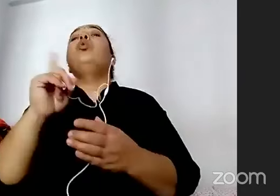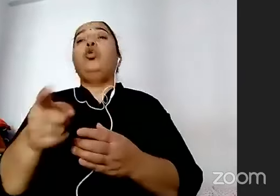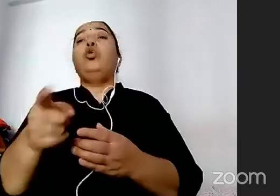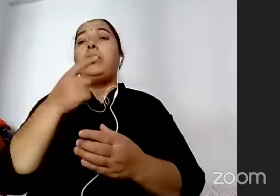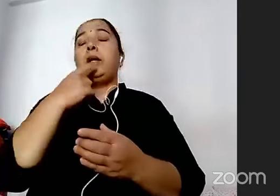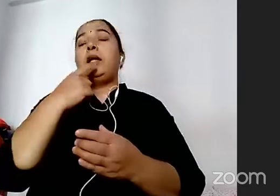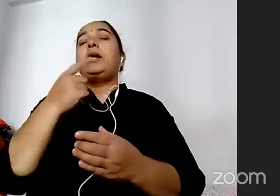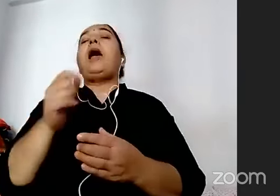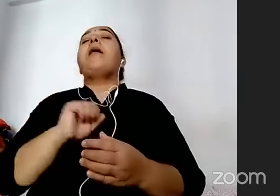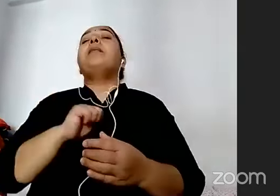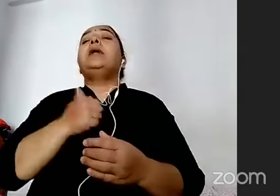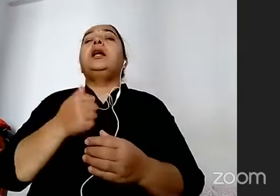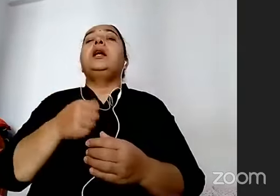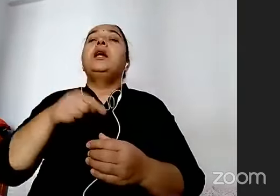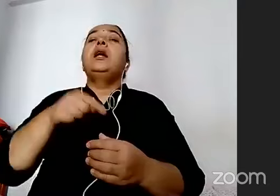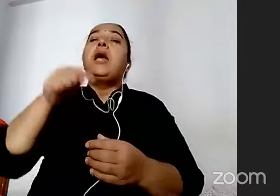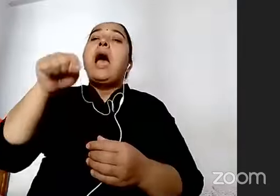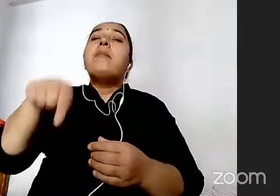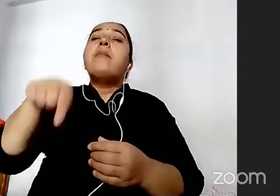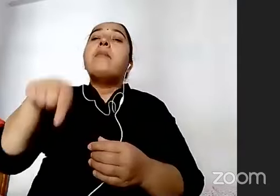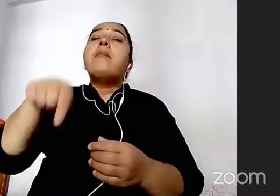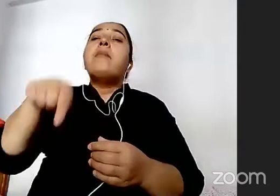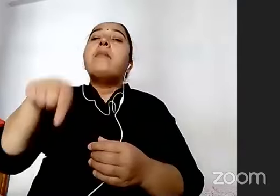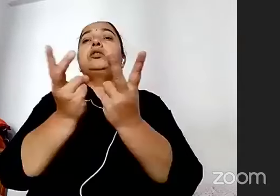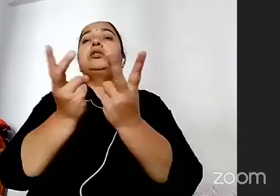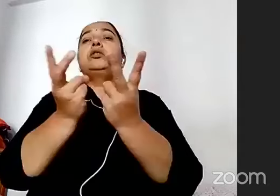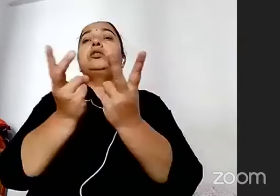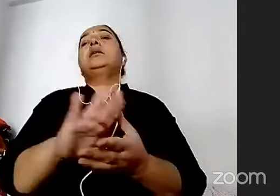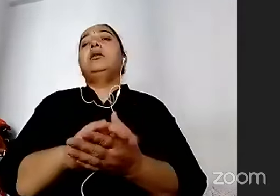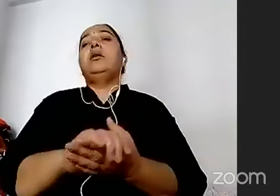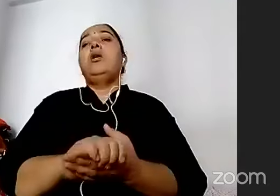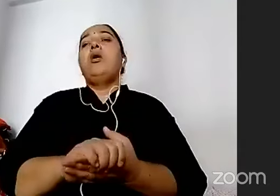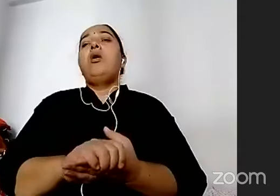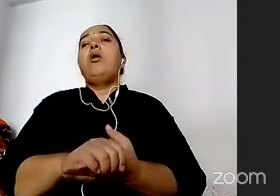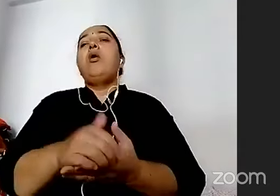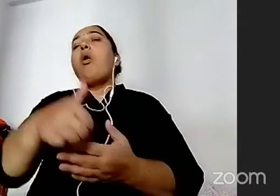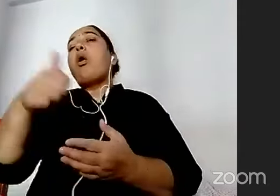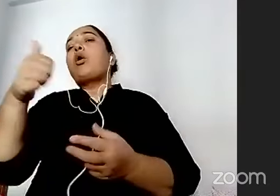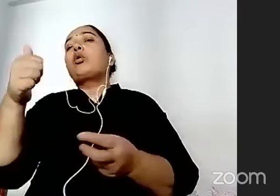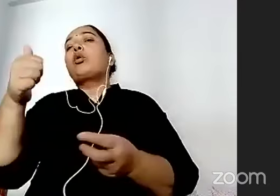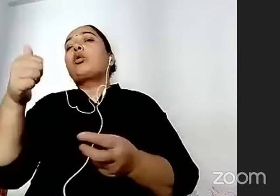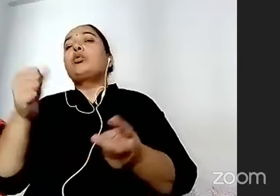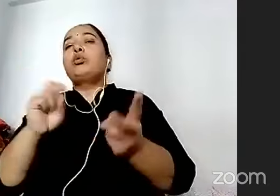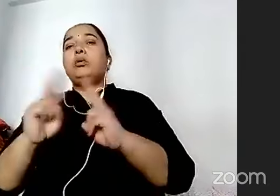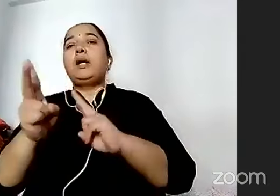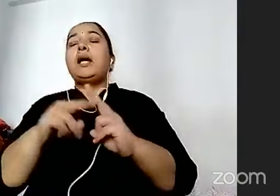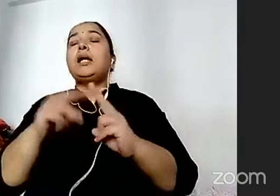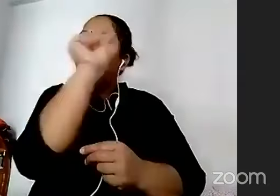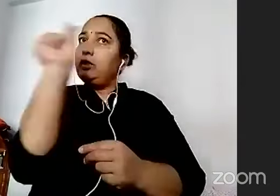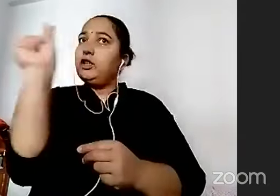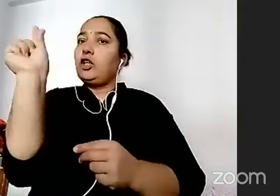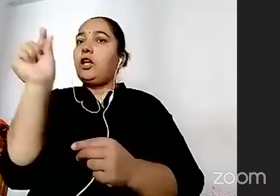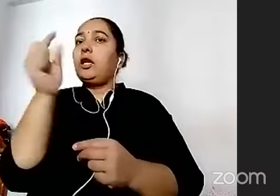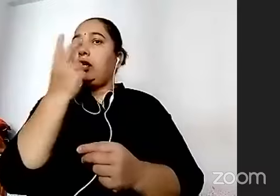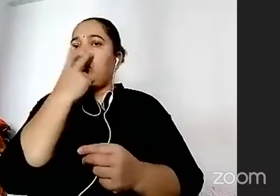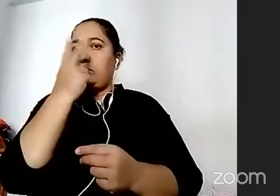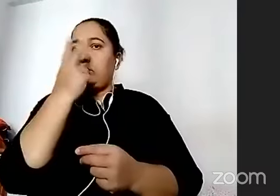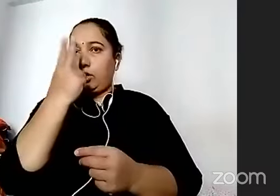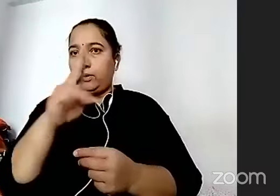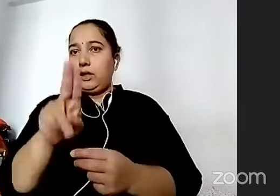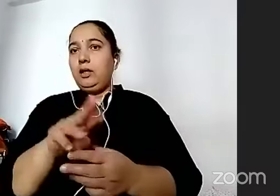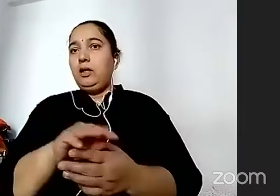जस्तो लाग्छ। दोस्रो कुरा चाहिँ तपाईँहरूले मलाई दिनुभएको टाइटल हेर्नुभयो भने र मलाई अघि हाम्रो कविताजीले भन्नुभयो